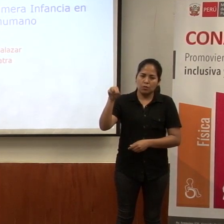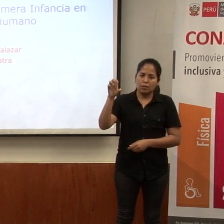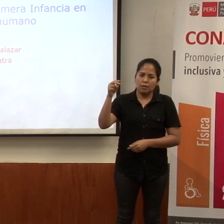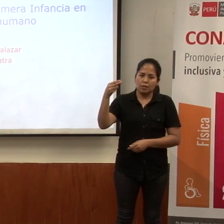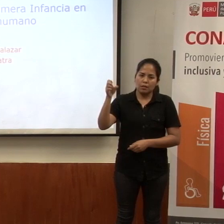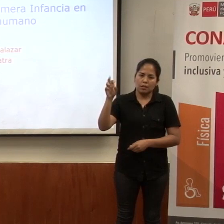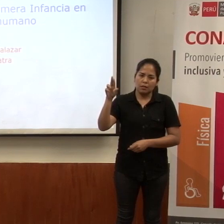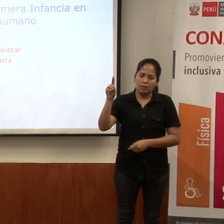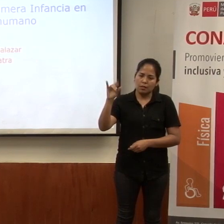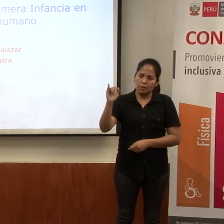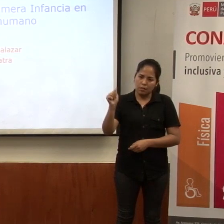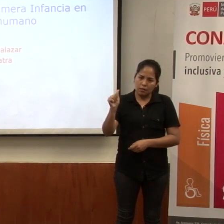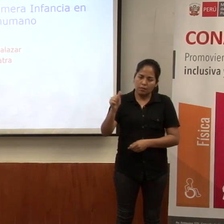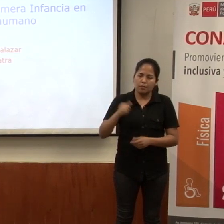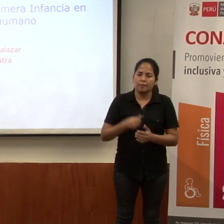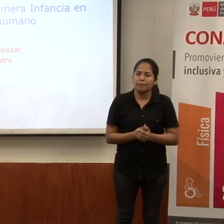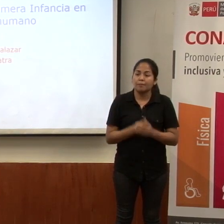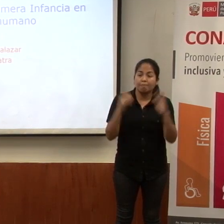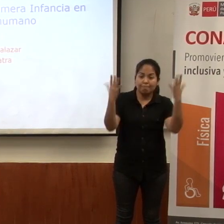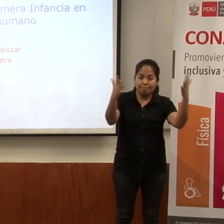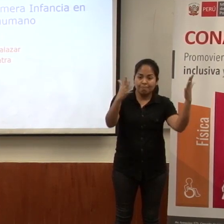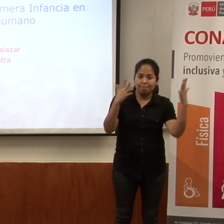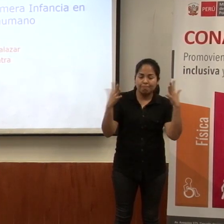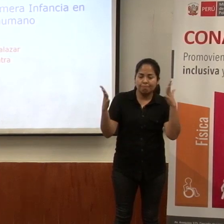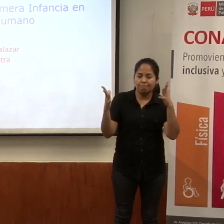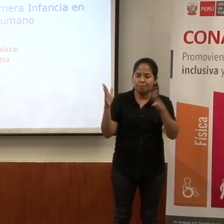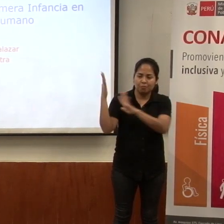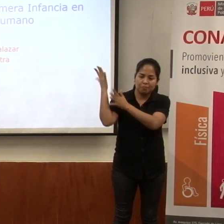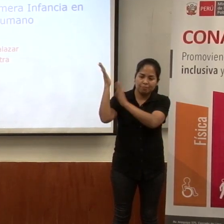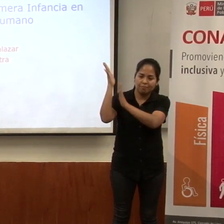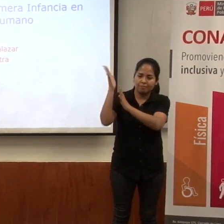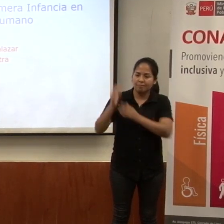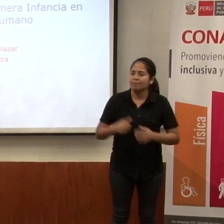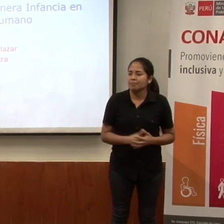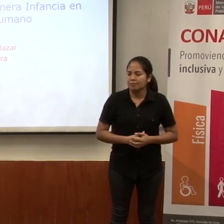fuerte aplauso y aprovechemos al máximo su presentación.